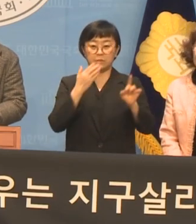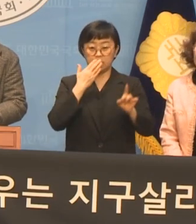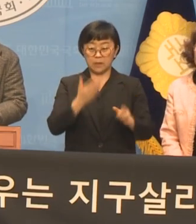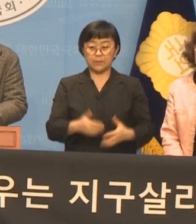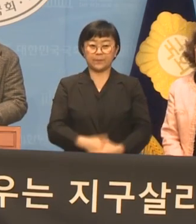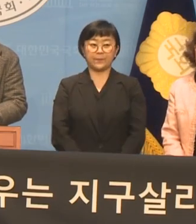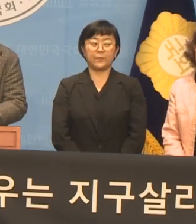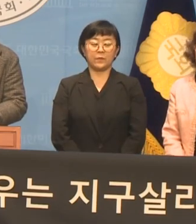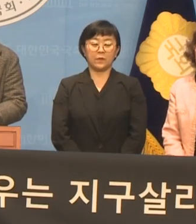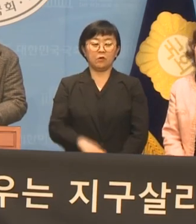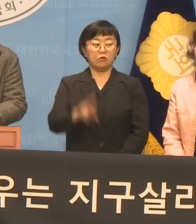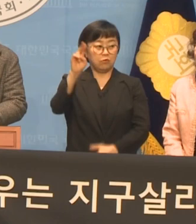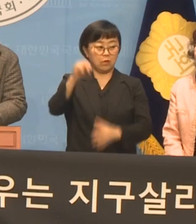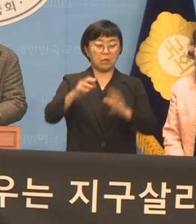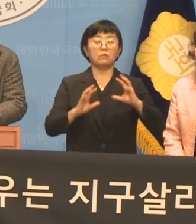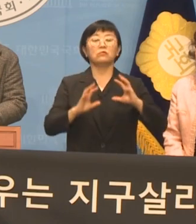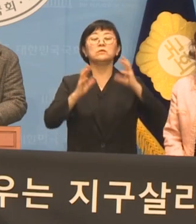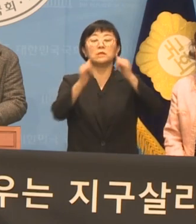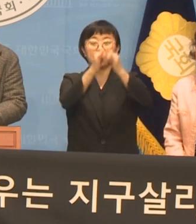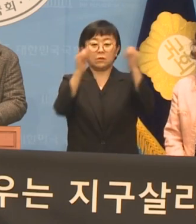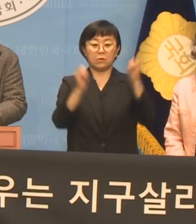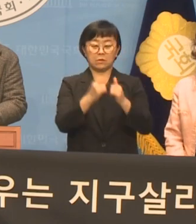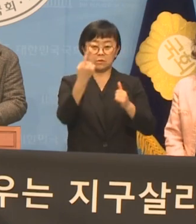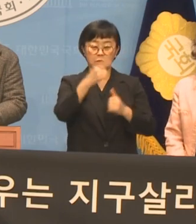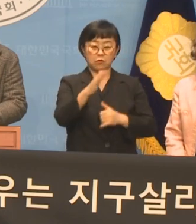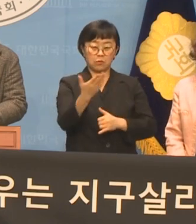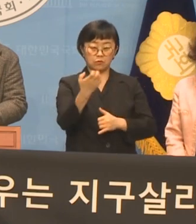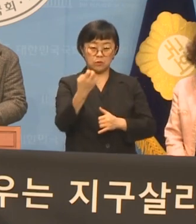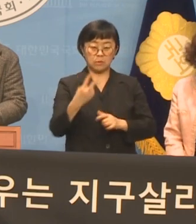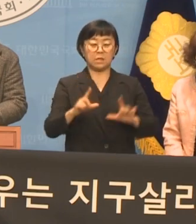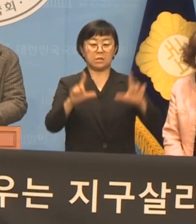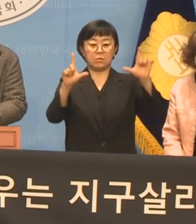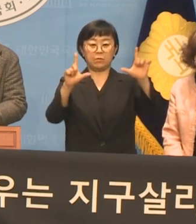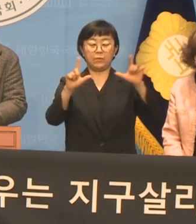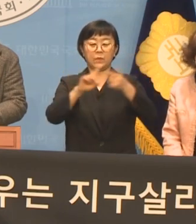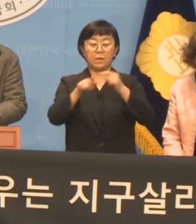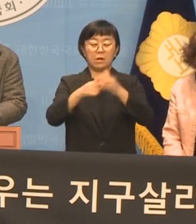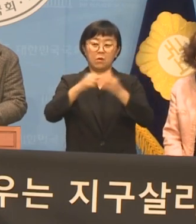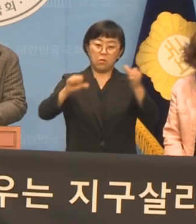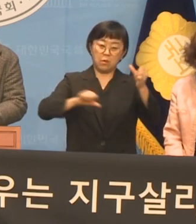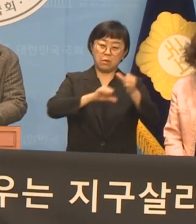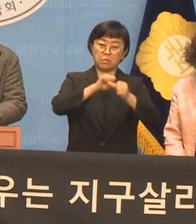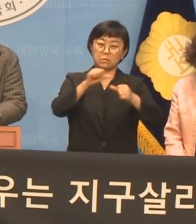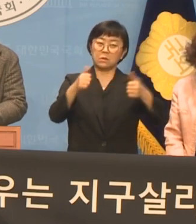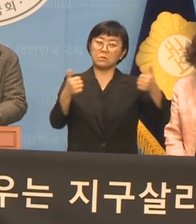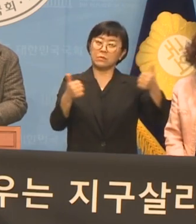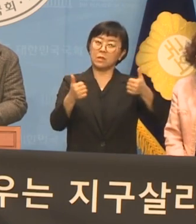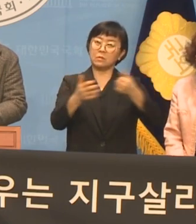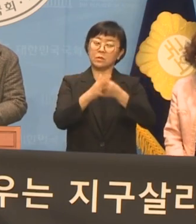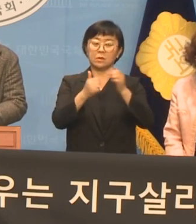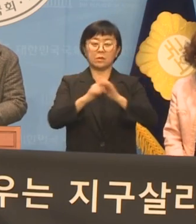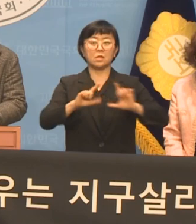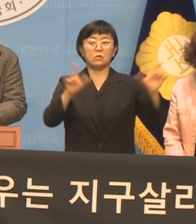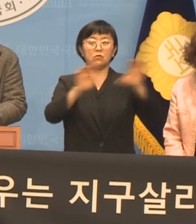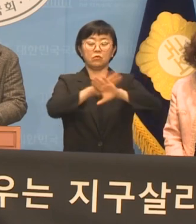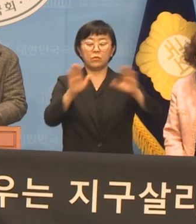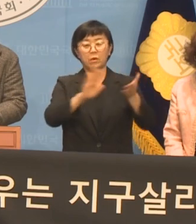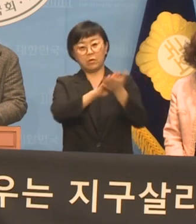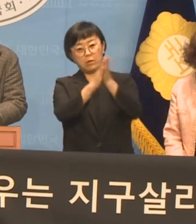있겠는가? 유엔과 국제사회는 1992년 리우 환경정상회담을 통해